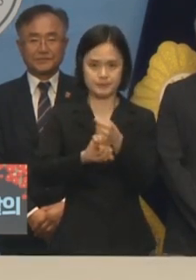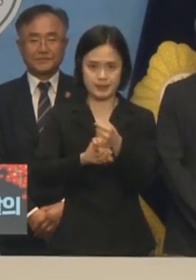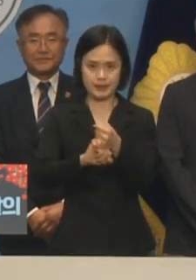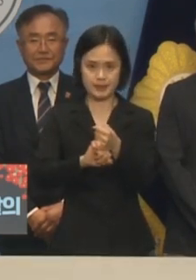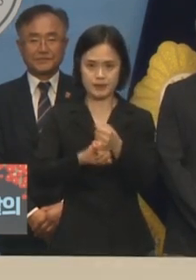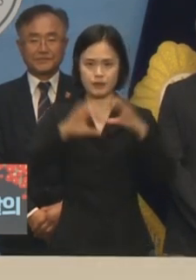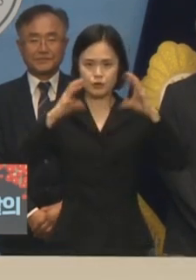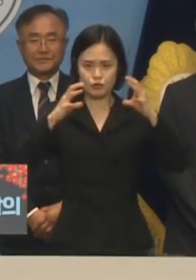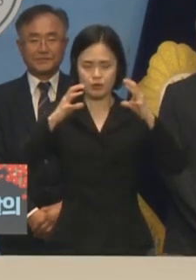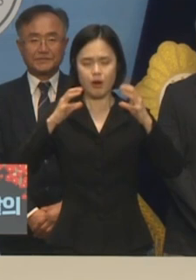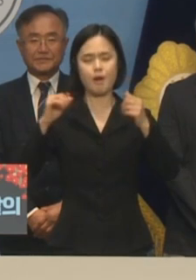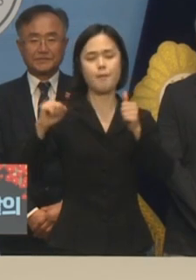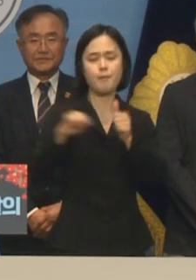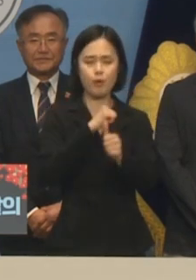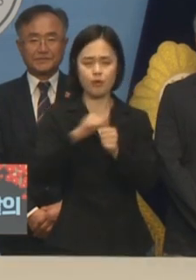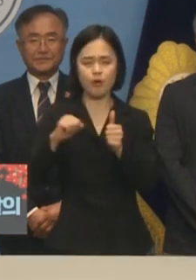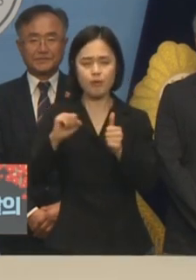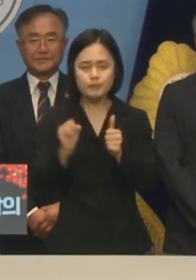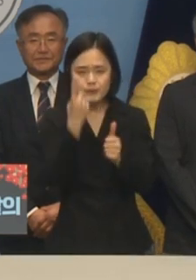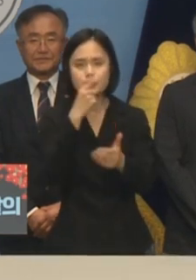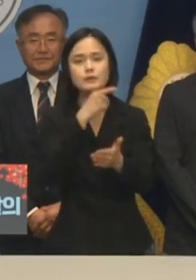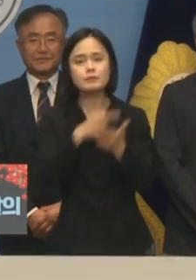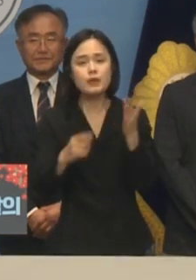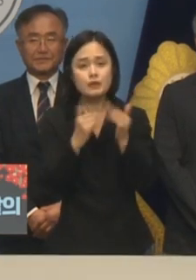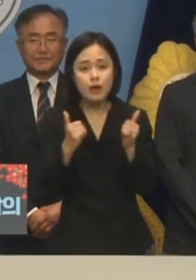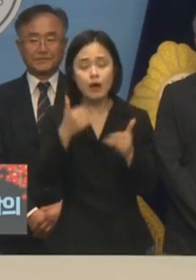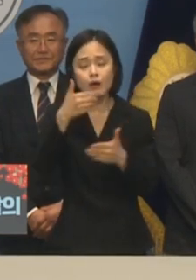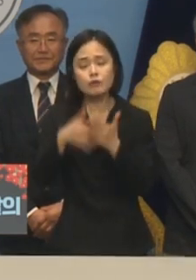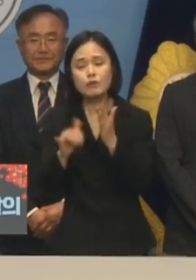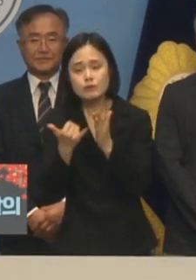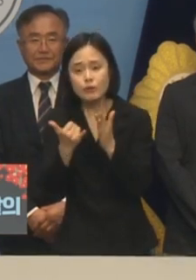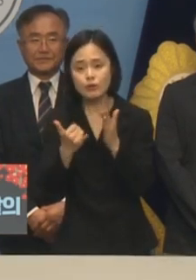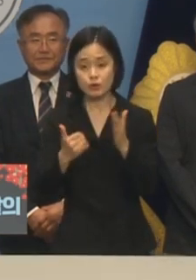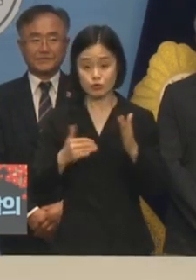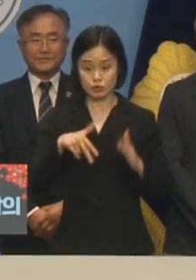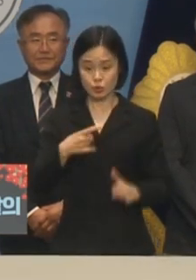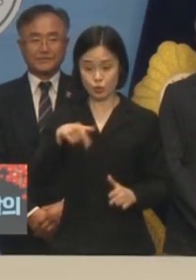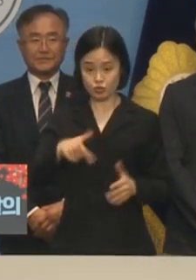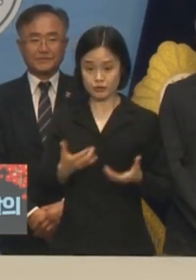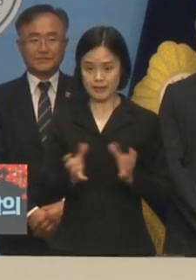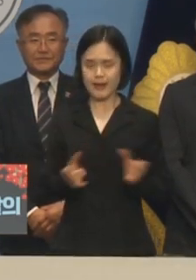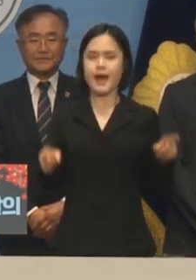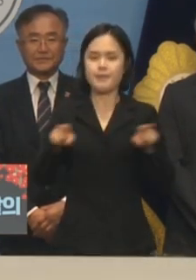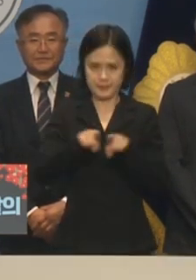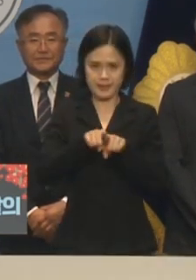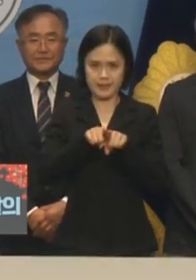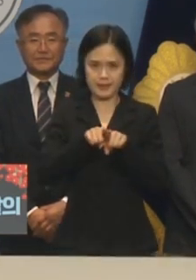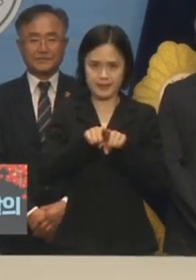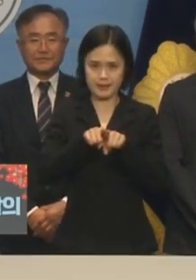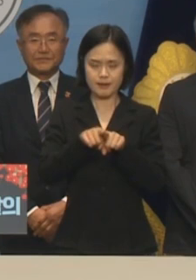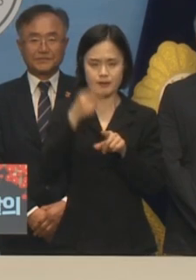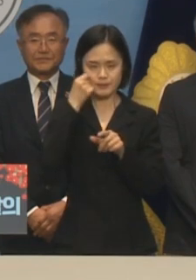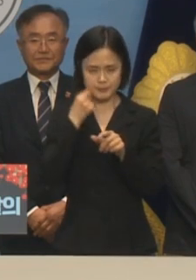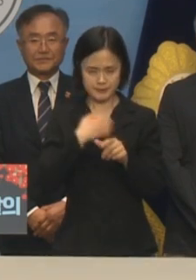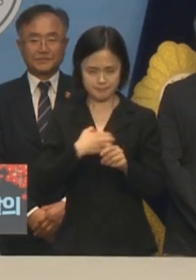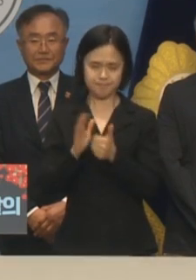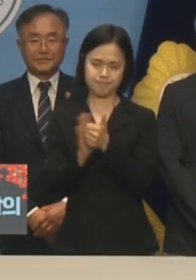국가폭력에 의해 희생당한 피해자와 유가족들과 함께하며 눈물을 닦아드릴 수 있도록